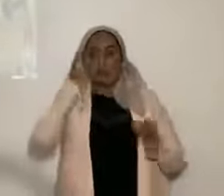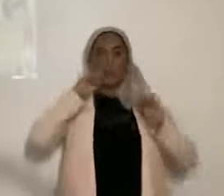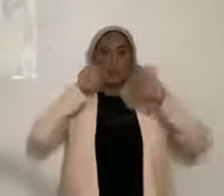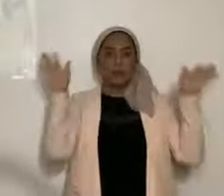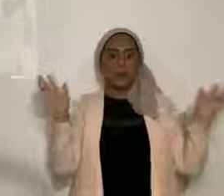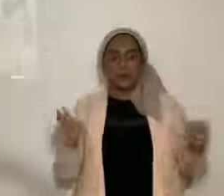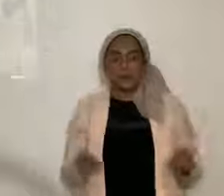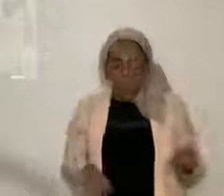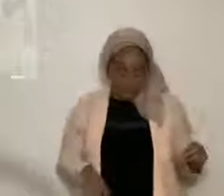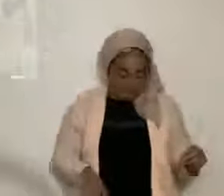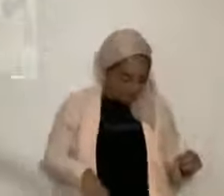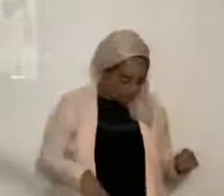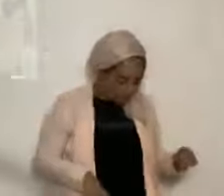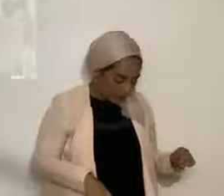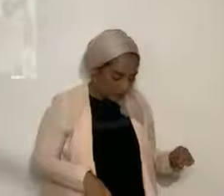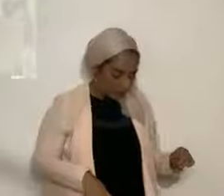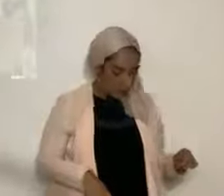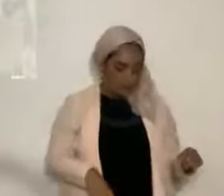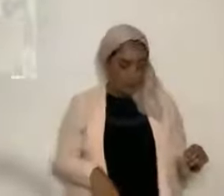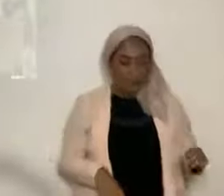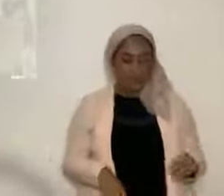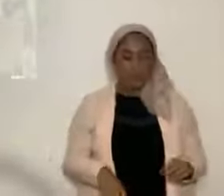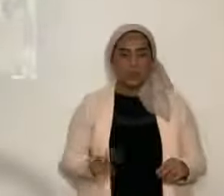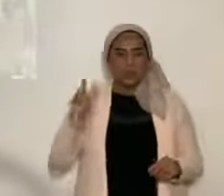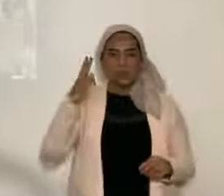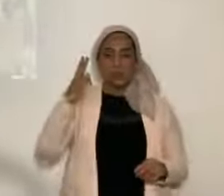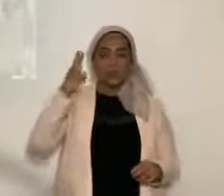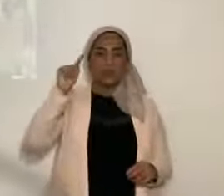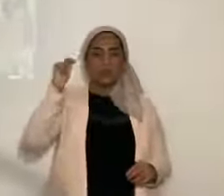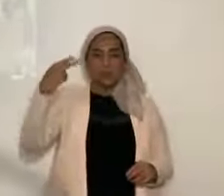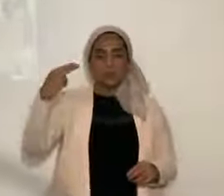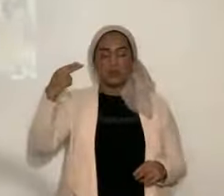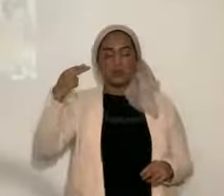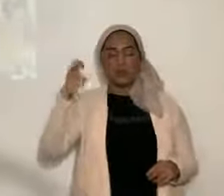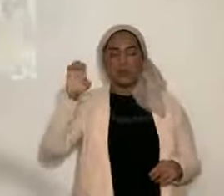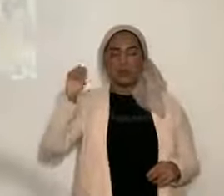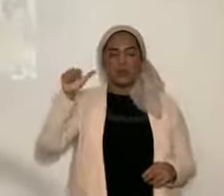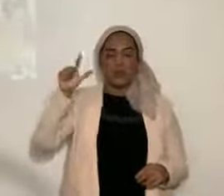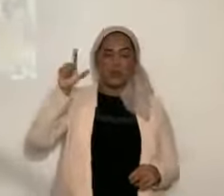claro. 2 Tesalonicenses, sí,